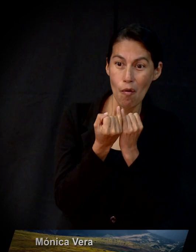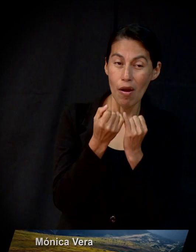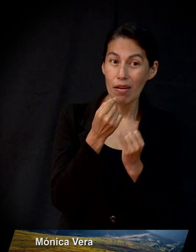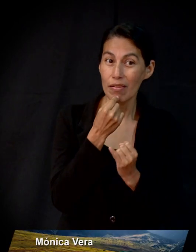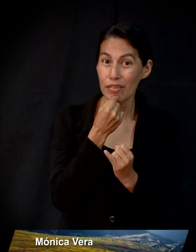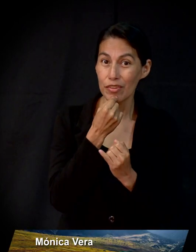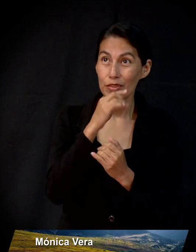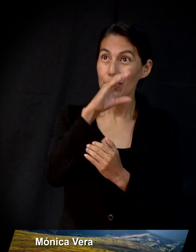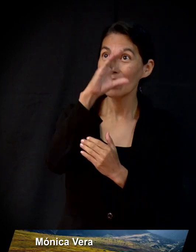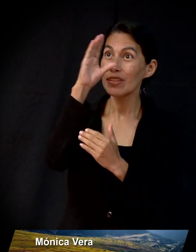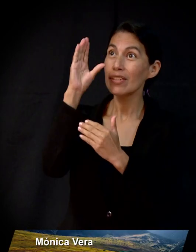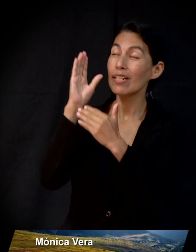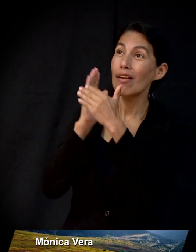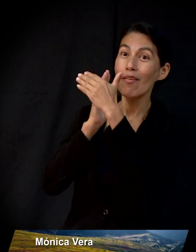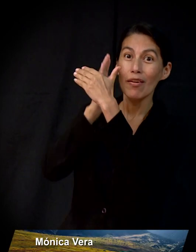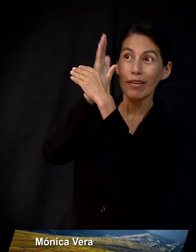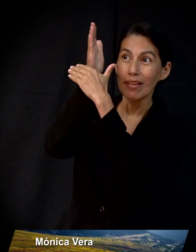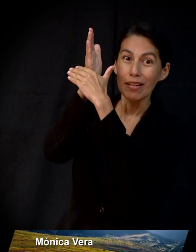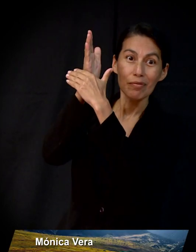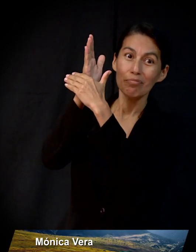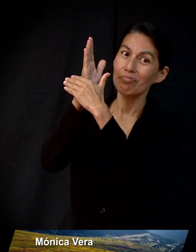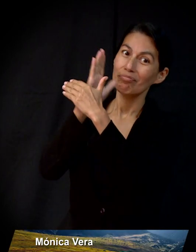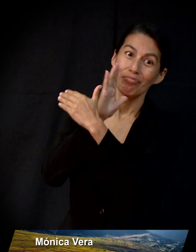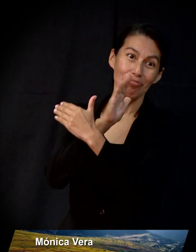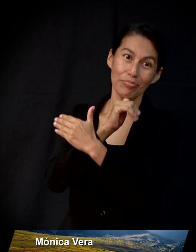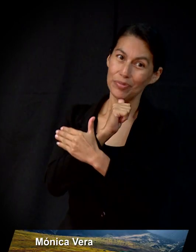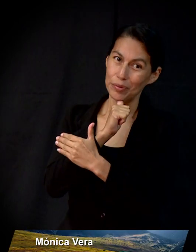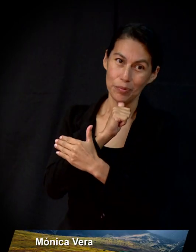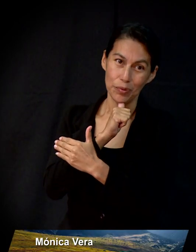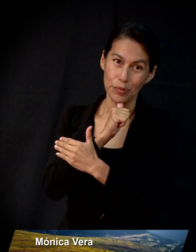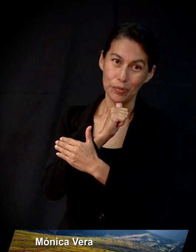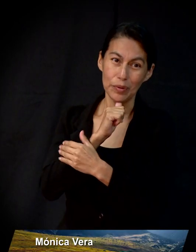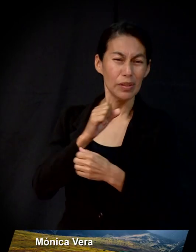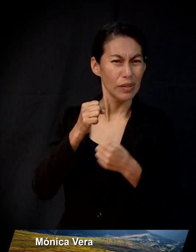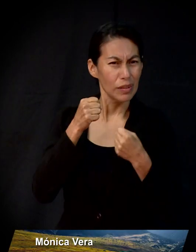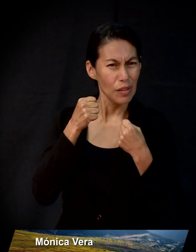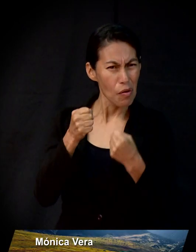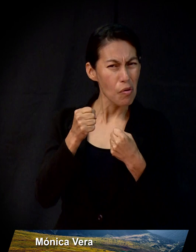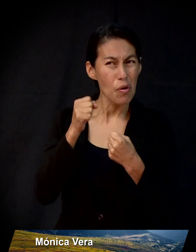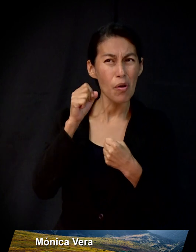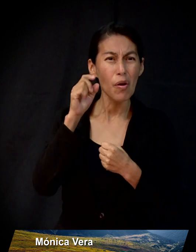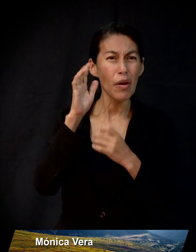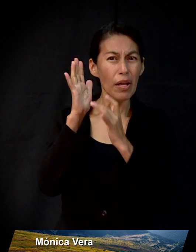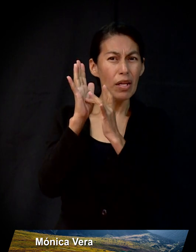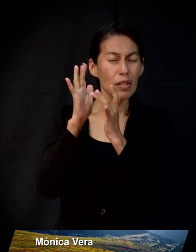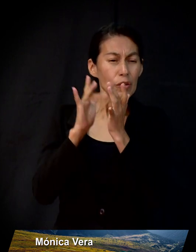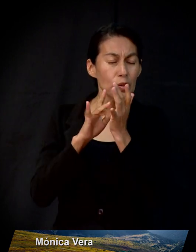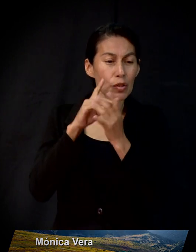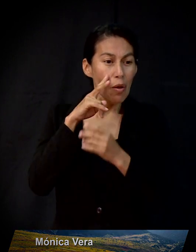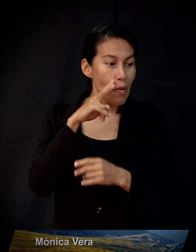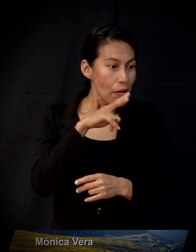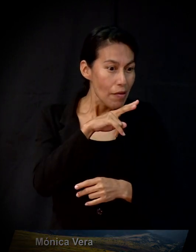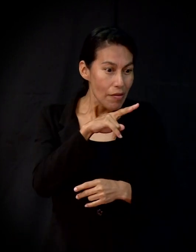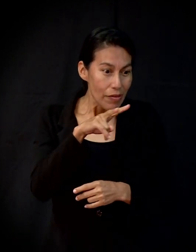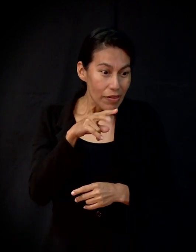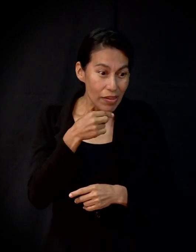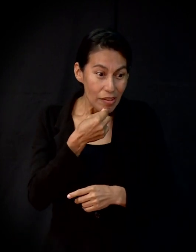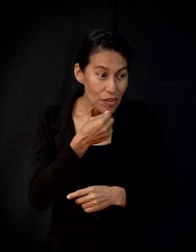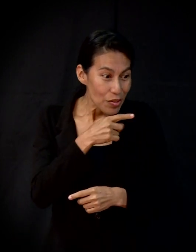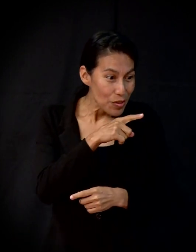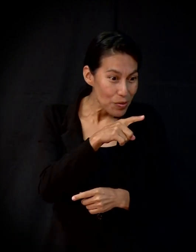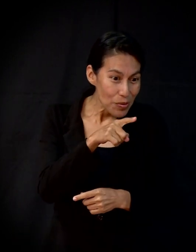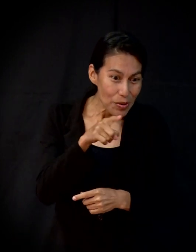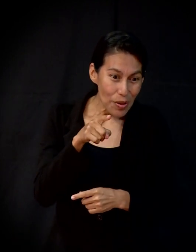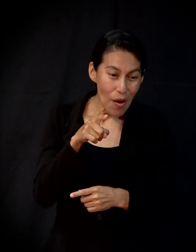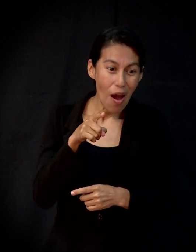de Dios? Sin duda alguna, hay grandes cualidades en los niños que nos hacen sensibles